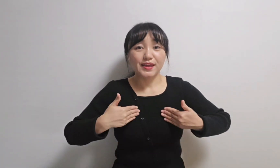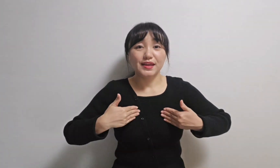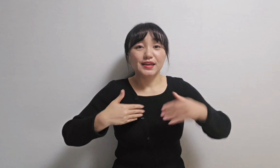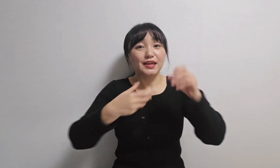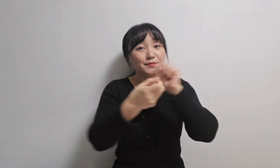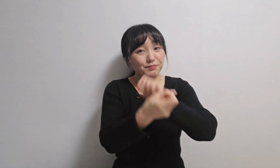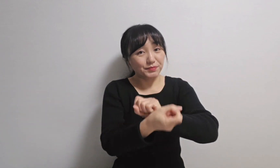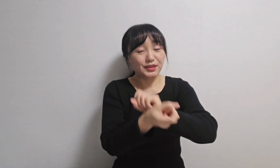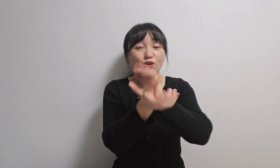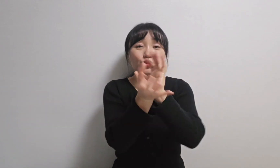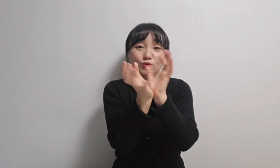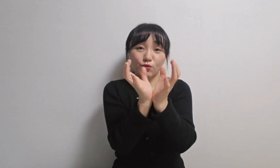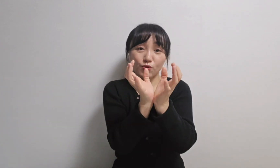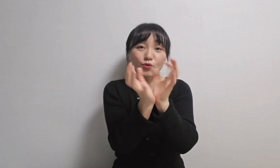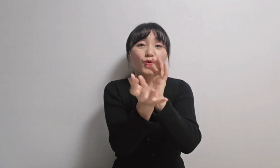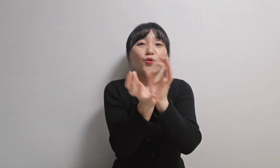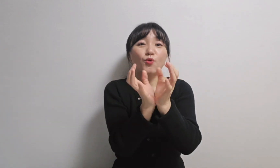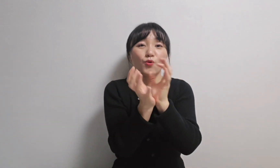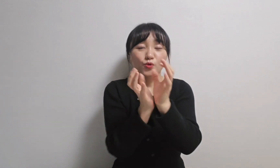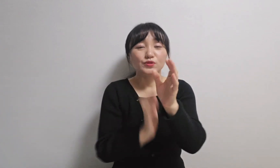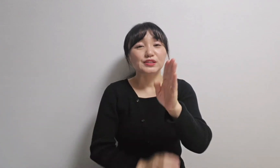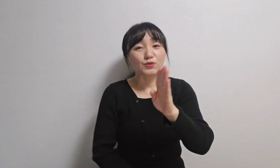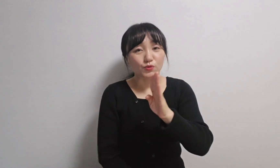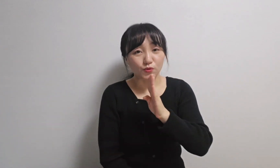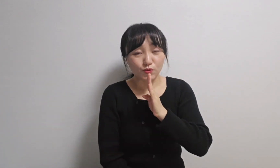봄에 피어도 꽃이고,